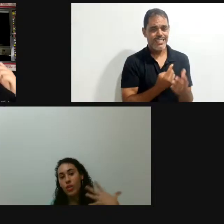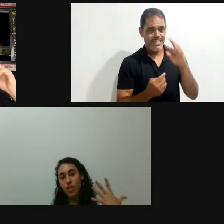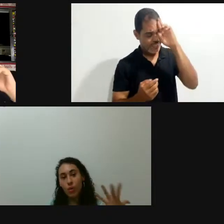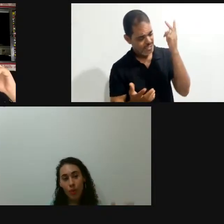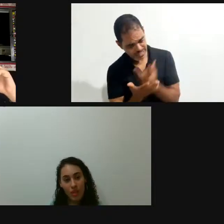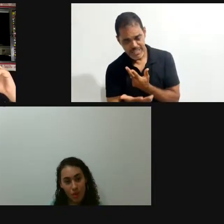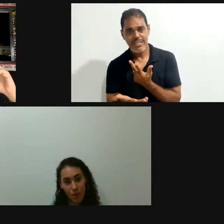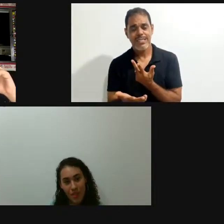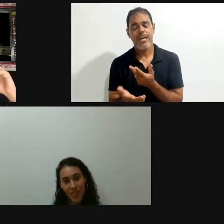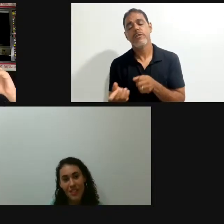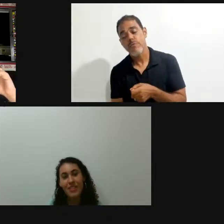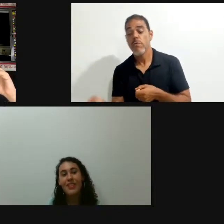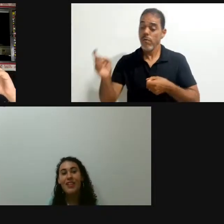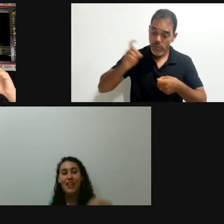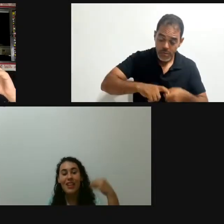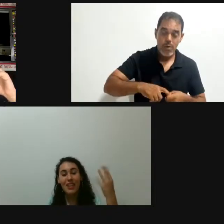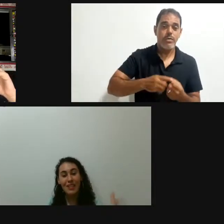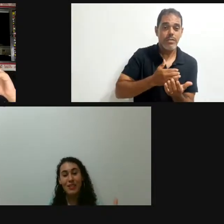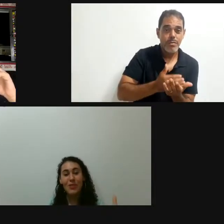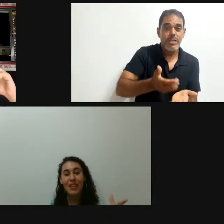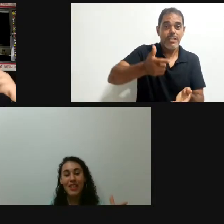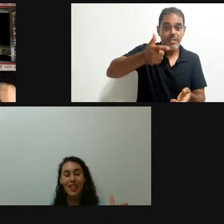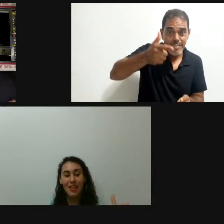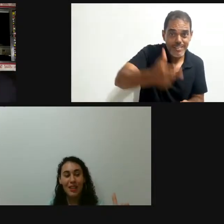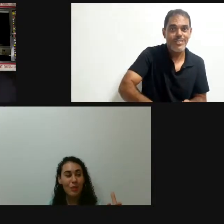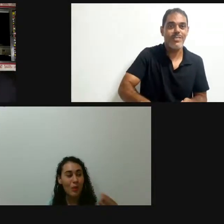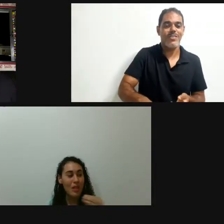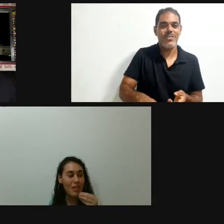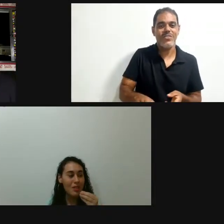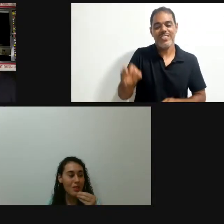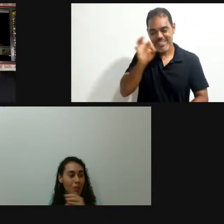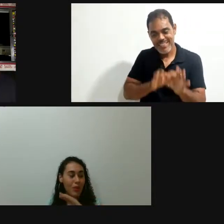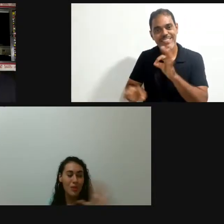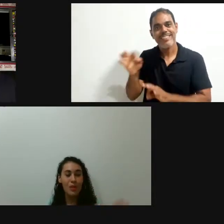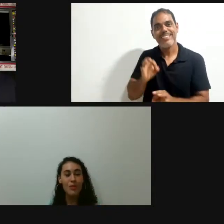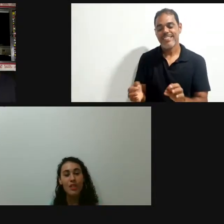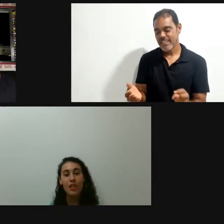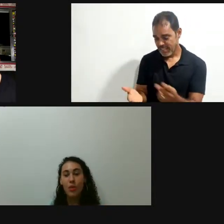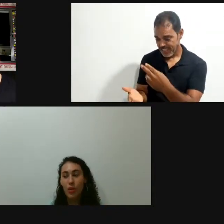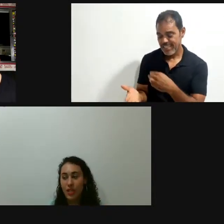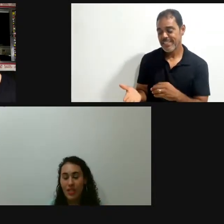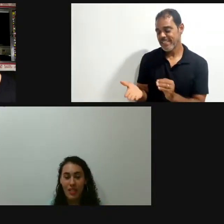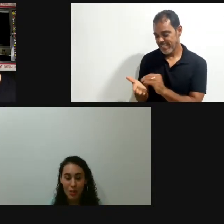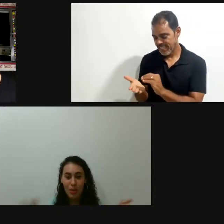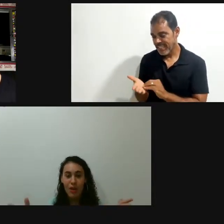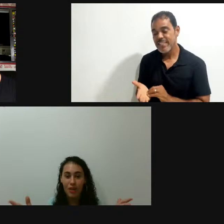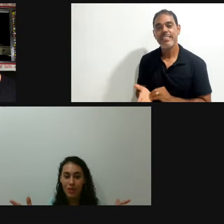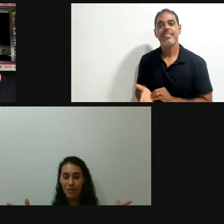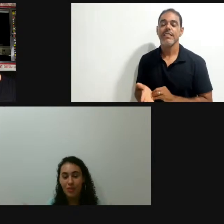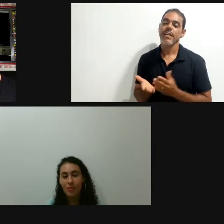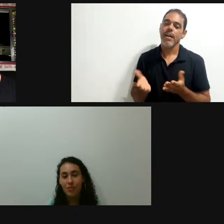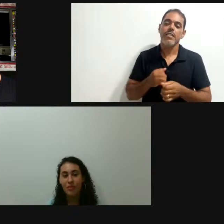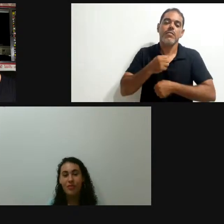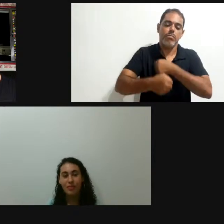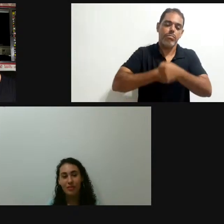e corrigir algumas coisas. E por isso mesmo que demorou esses 5